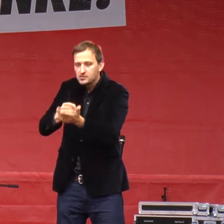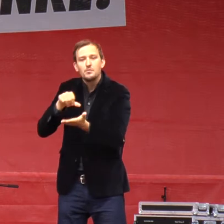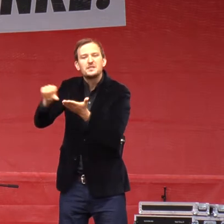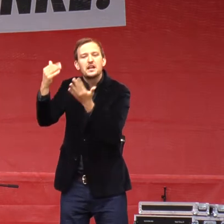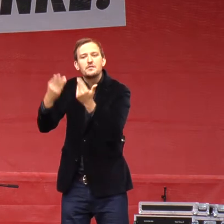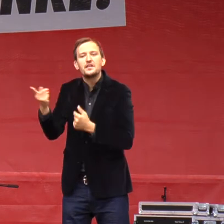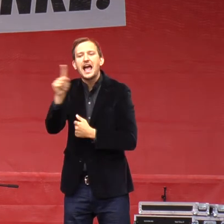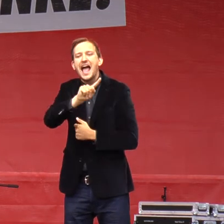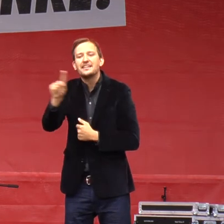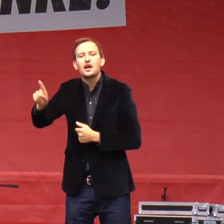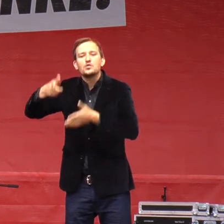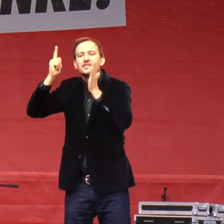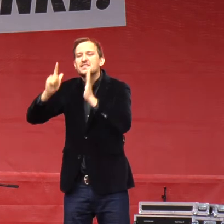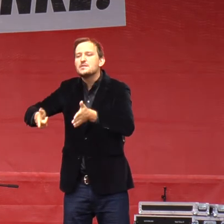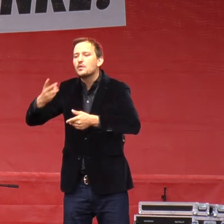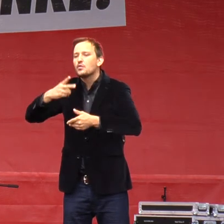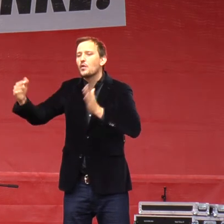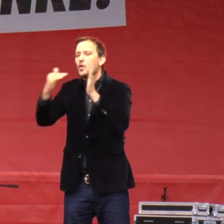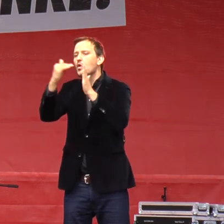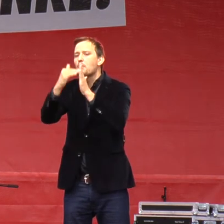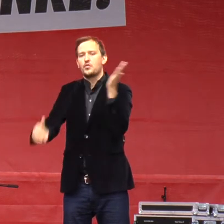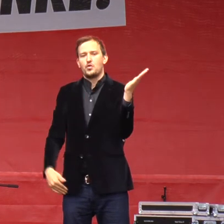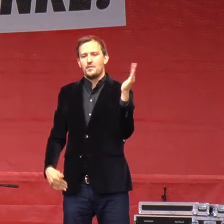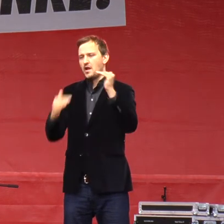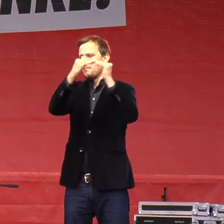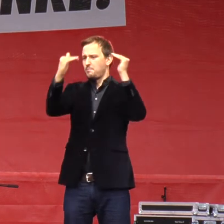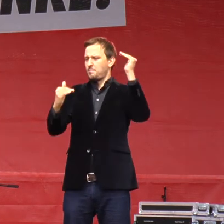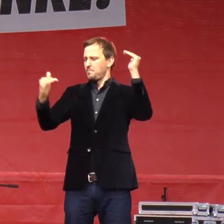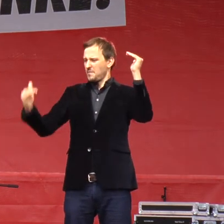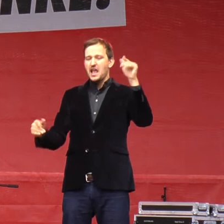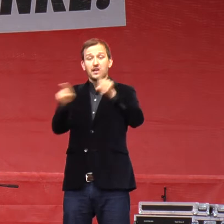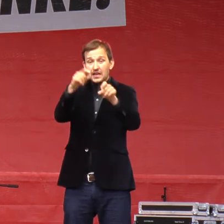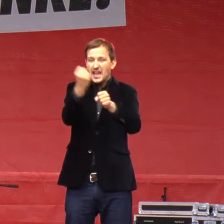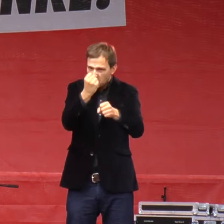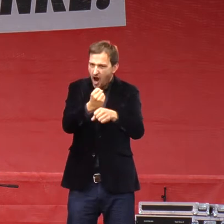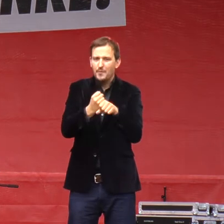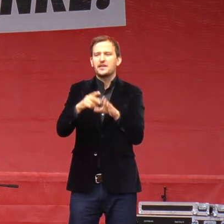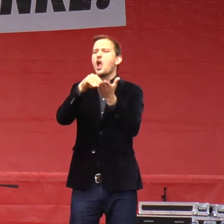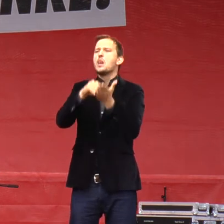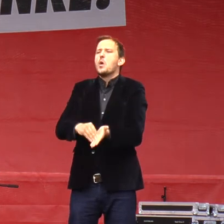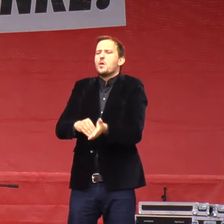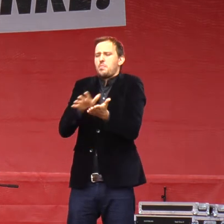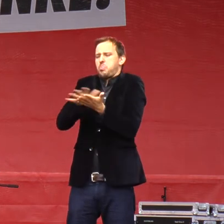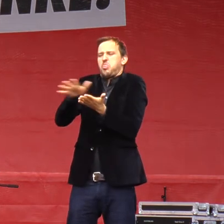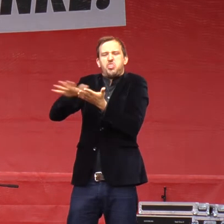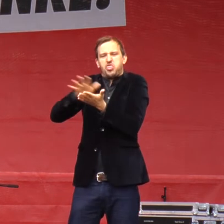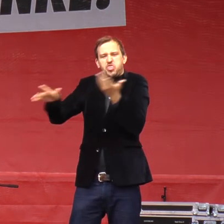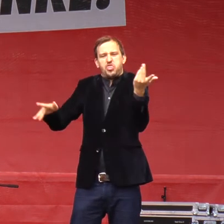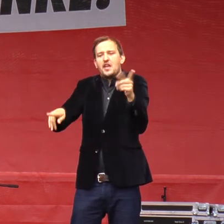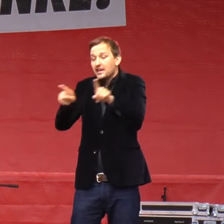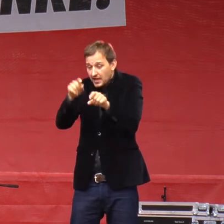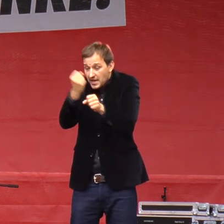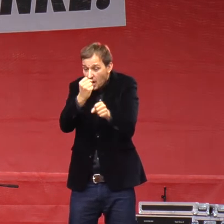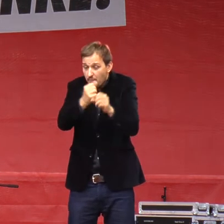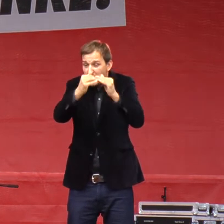Arbeitern 1.700 Euro brutto. Ihr seht also eine Entwertung der Löhne für die gleiche Arbeit